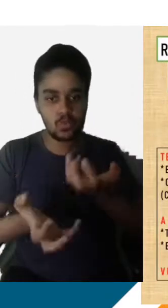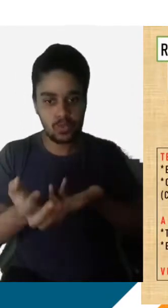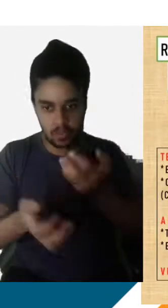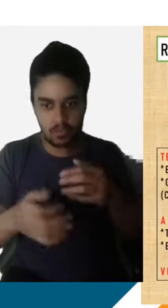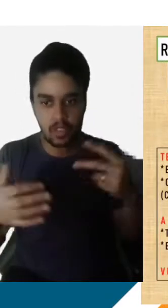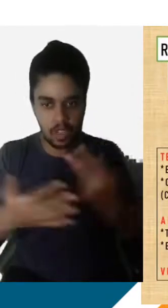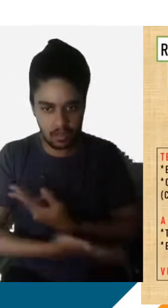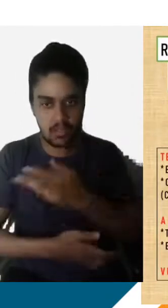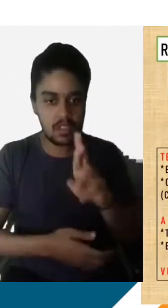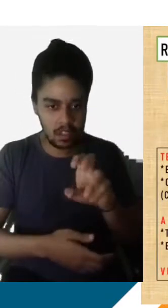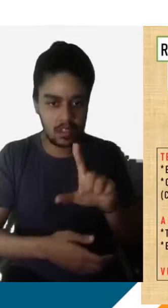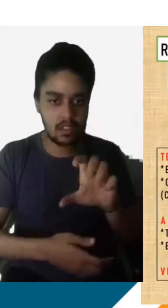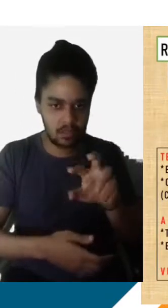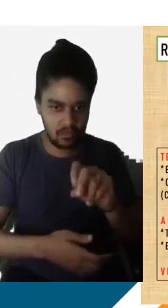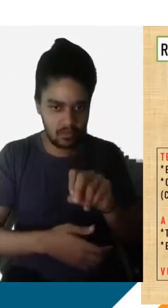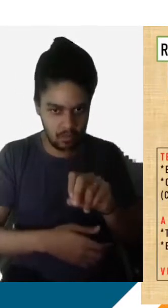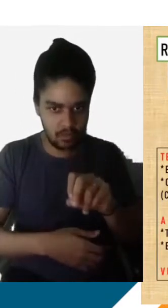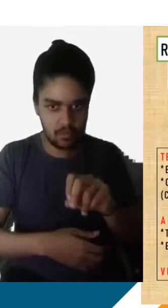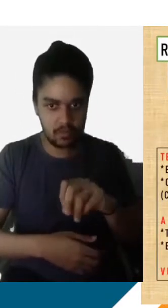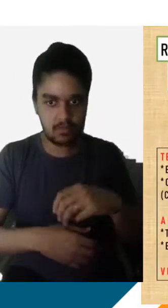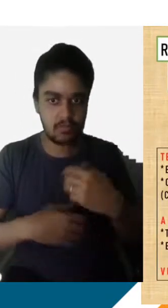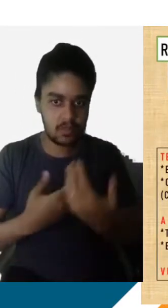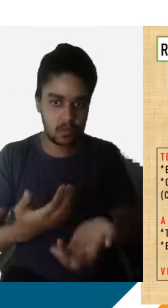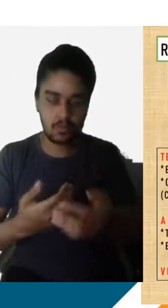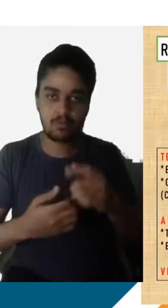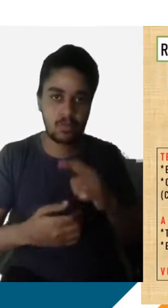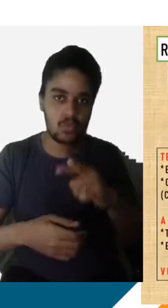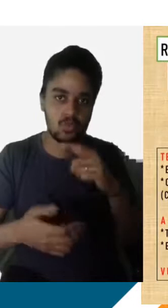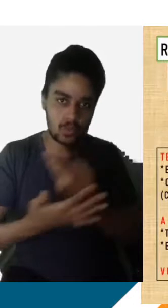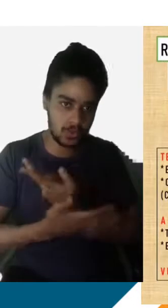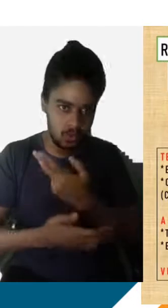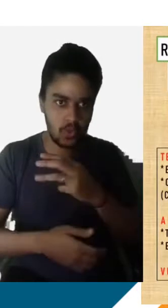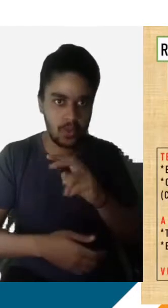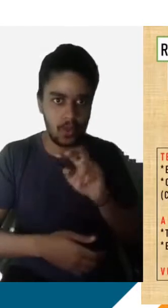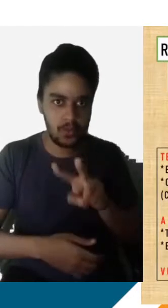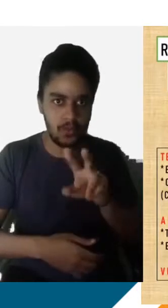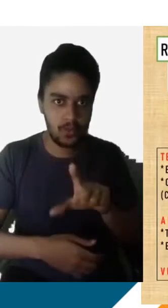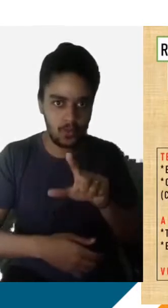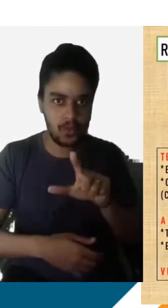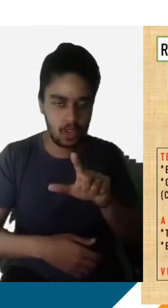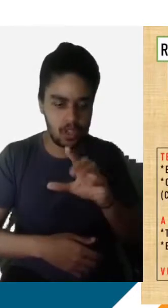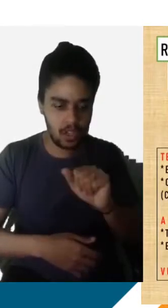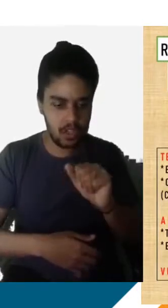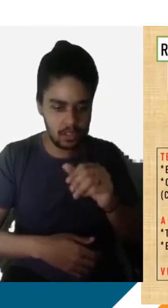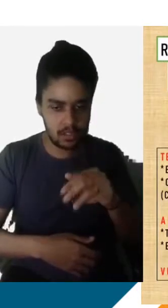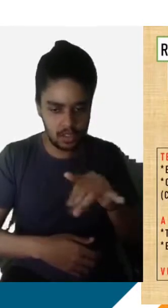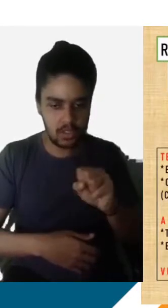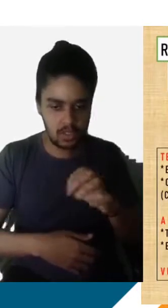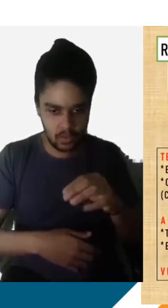lava, formando relevos, né? E diante disso, diante do vulcanismo, diante